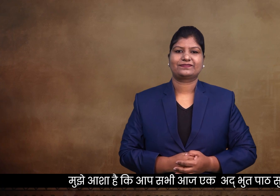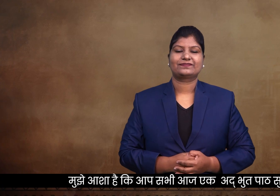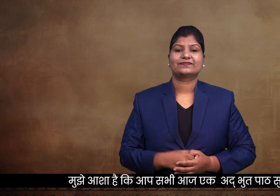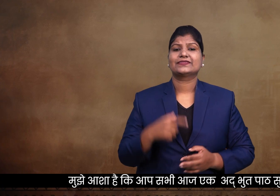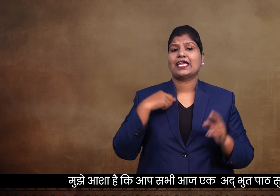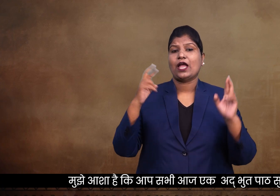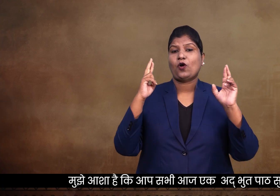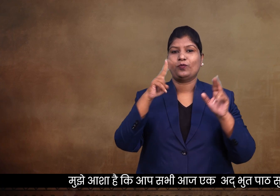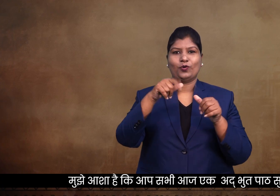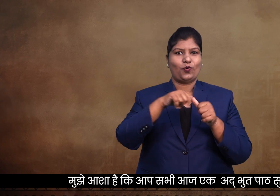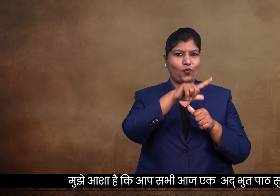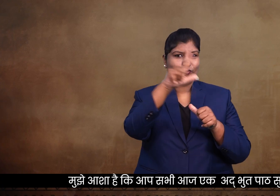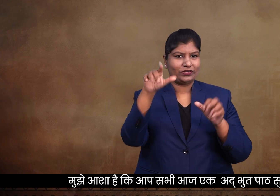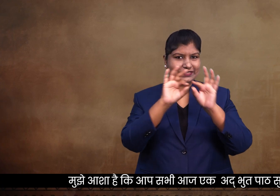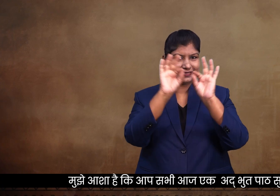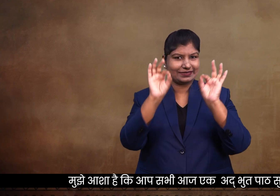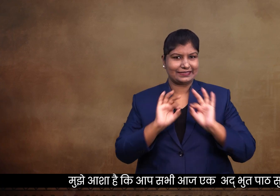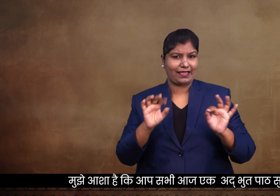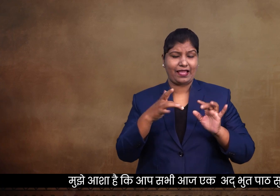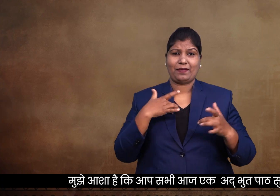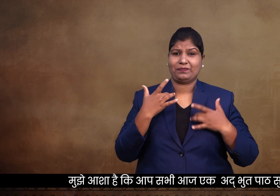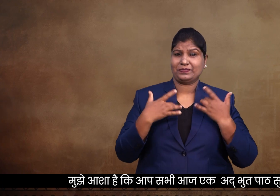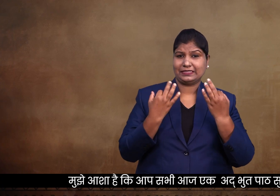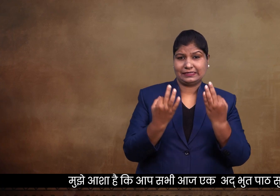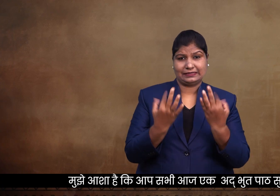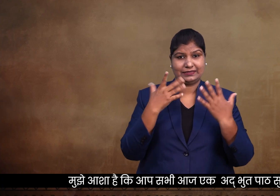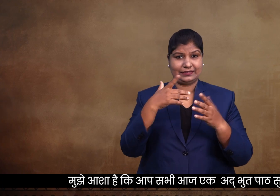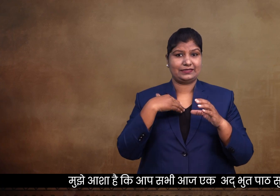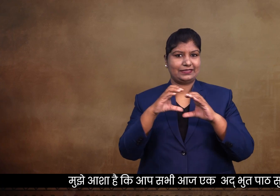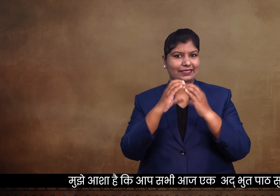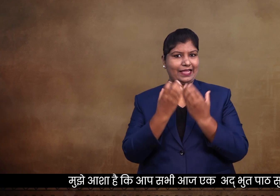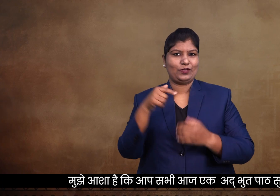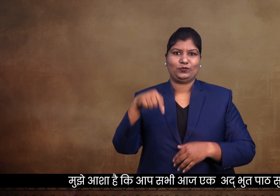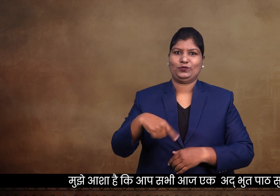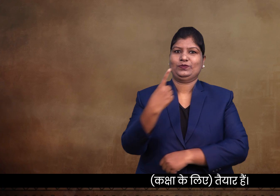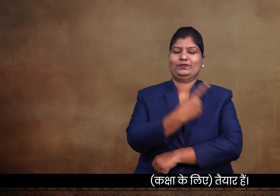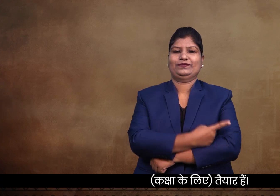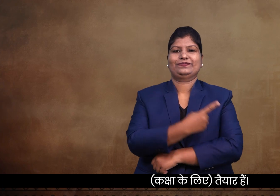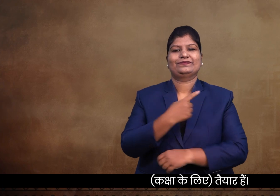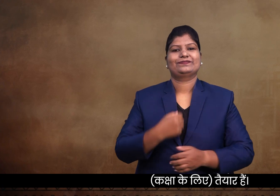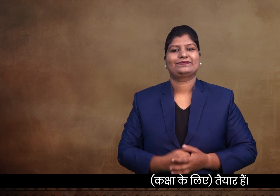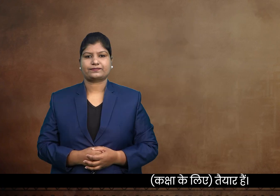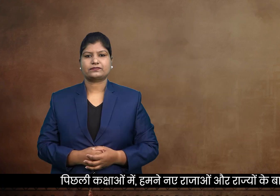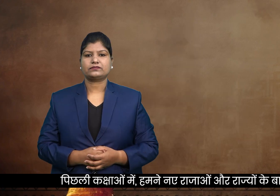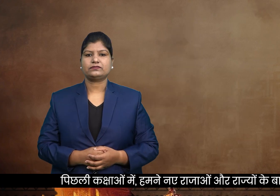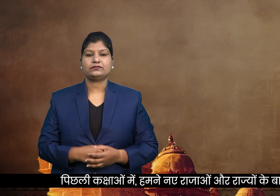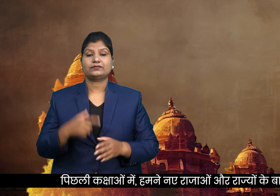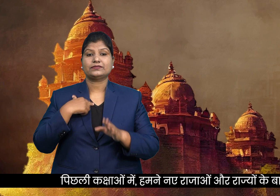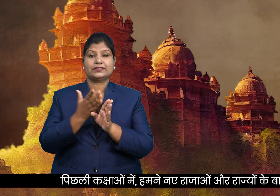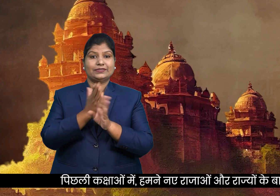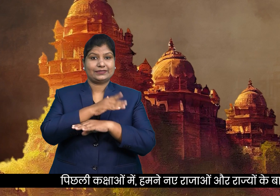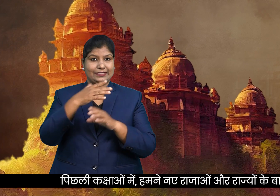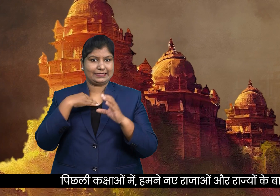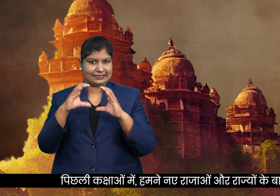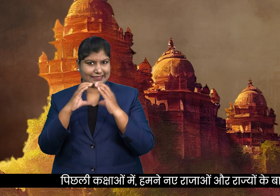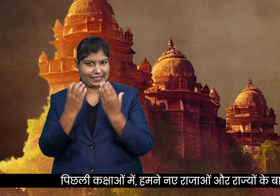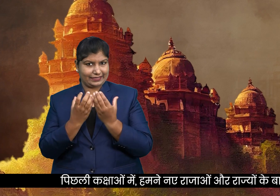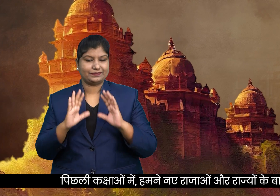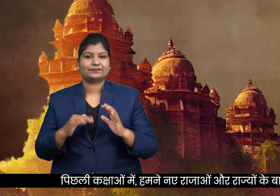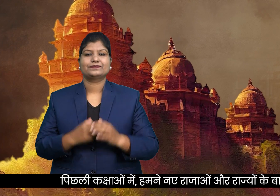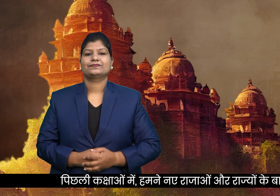मुझे आशा है कि आप सभी आज एक अद्भुत पाठ सुनने के लिए तैयार हैं। पिछली कक्षाओं